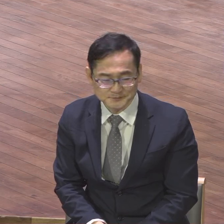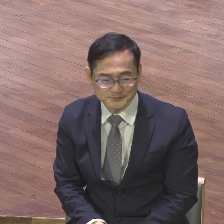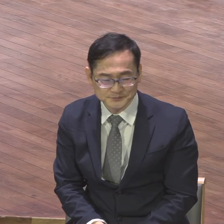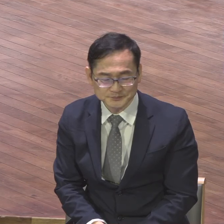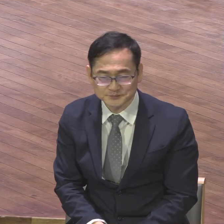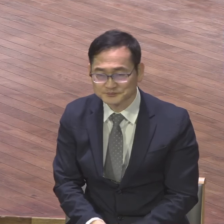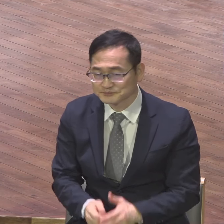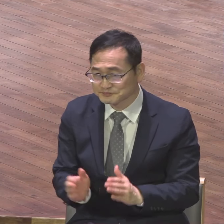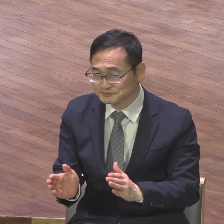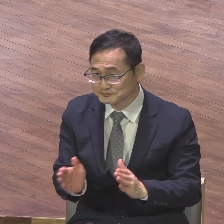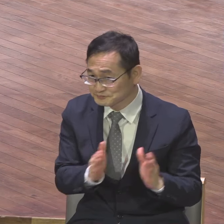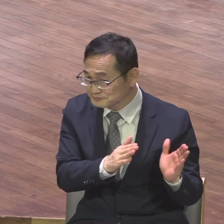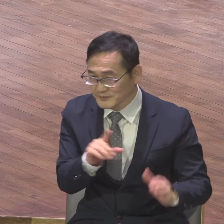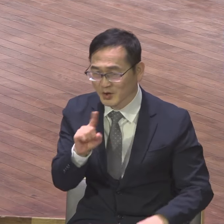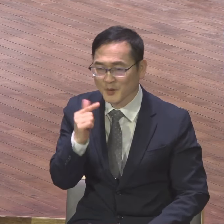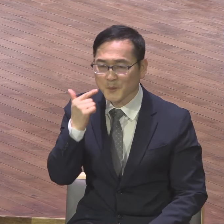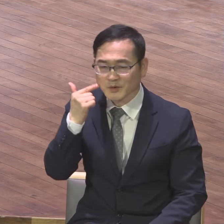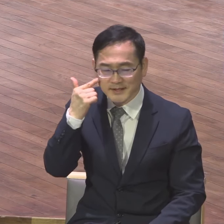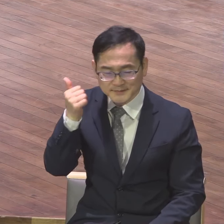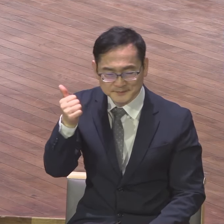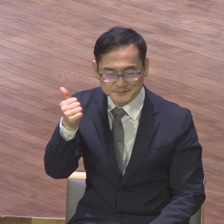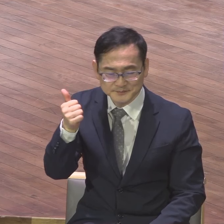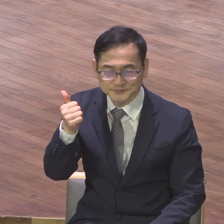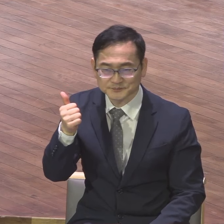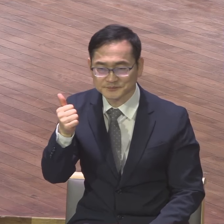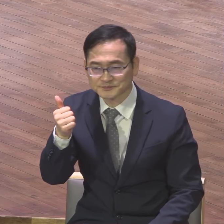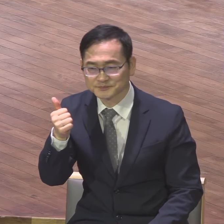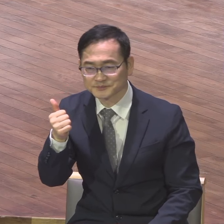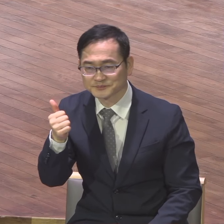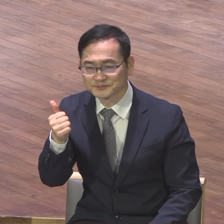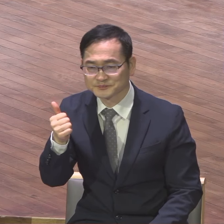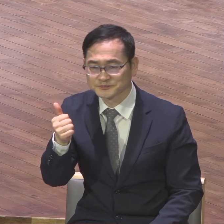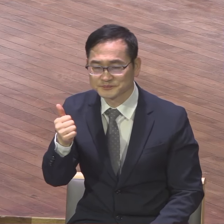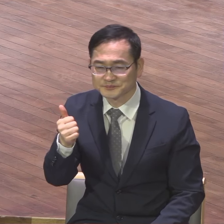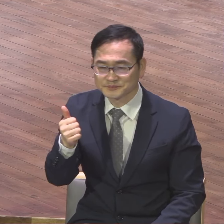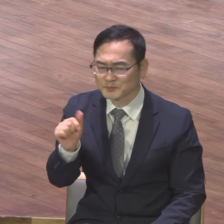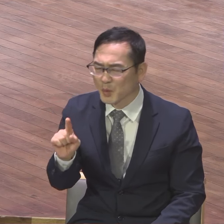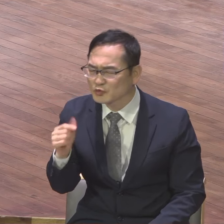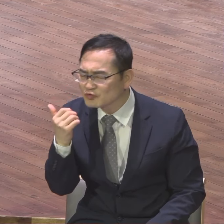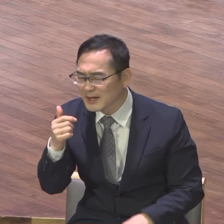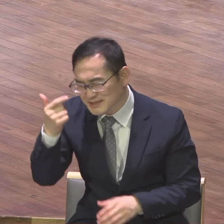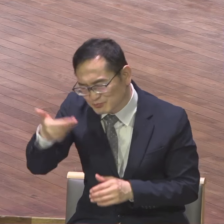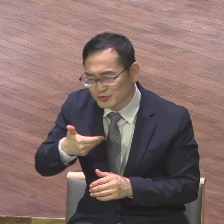어떤 목사님이 개인 트위터에 이런 질문이 들어왔다 그래요.